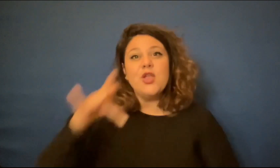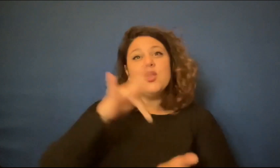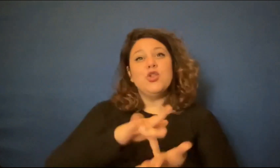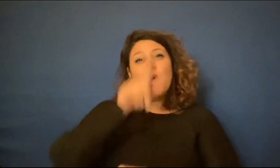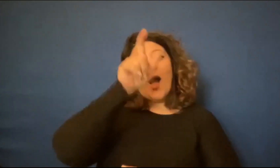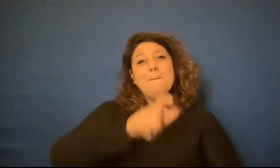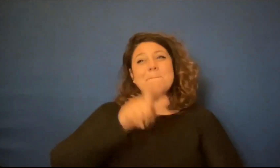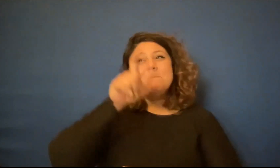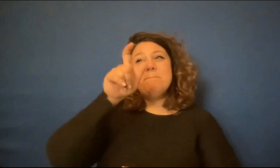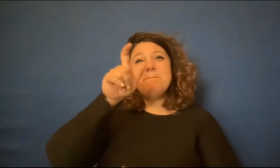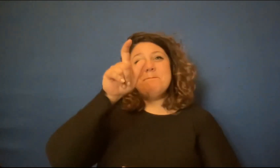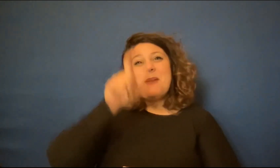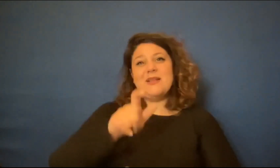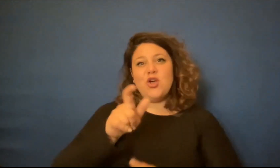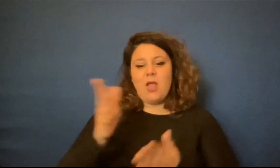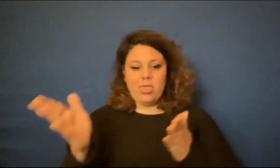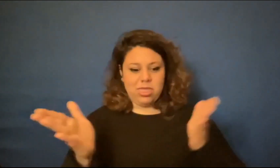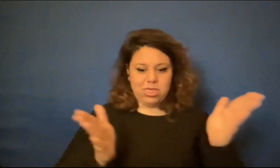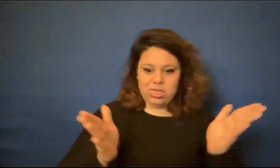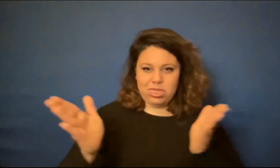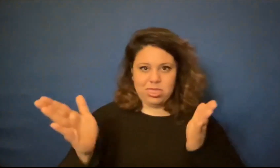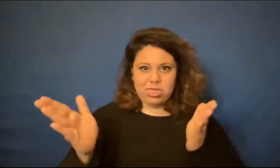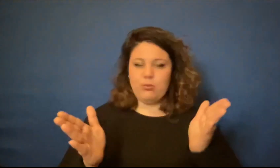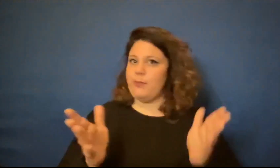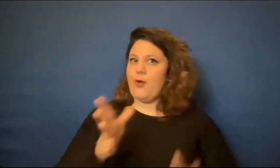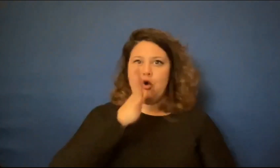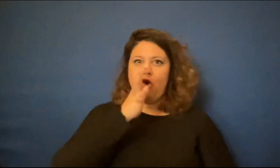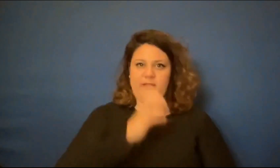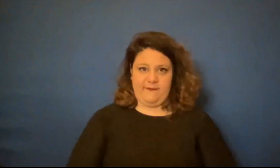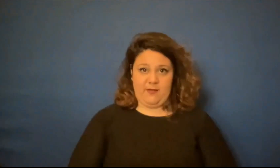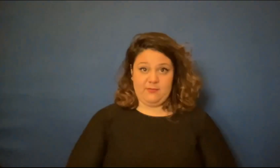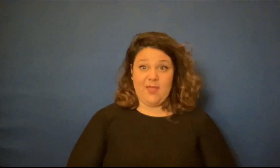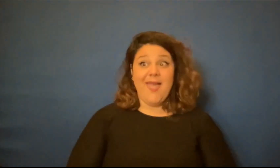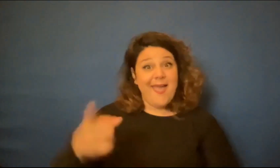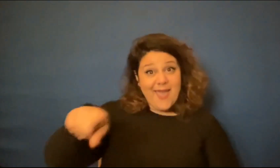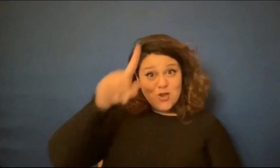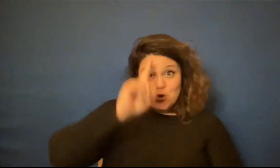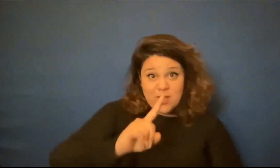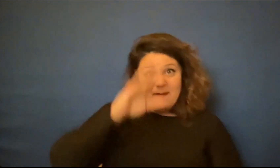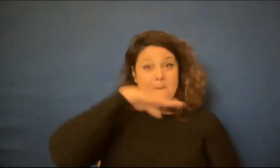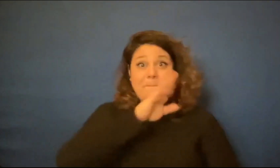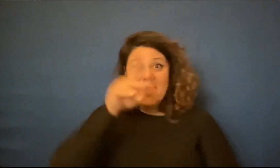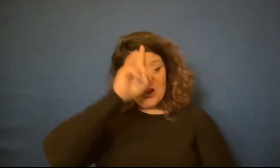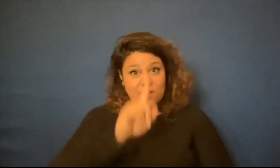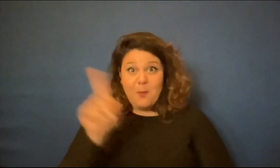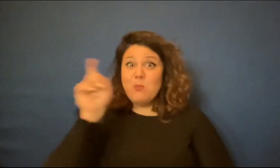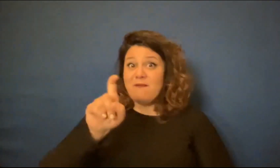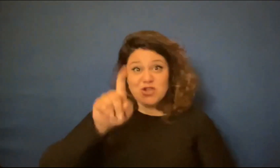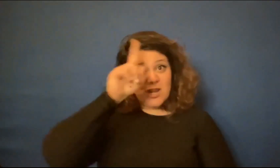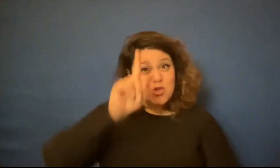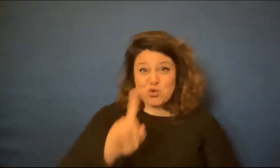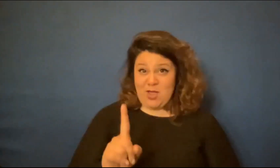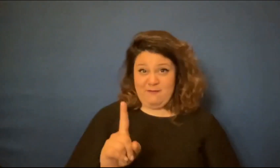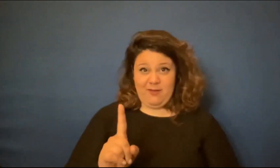es horrible, porque no saben para dónde van. Pero es que no sabemos ni los padres ni ellos. Y los profesores, porque los profesores,